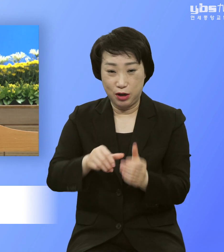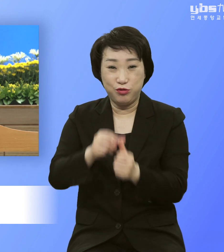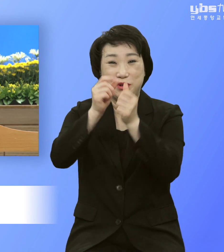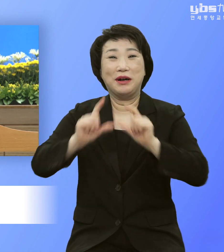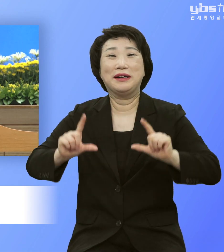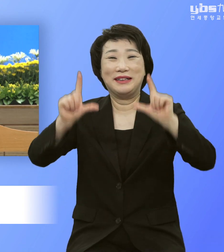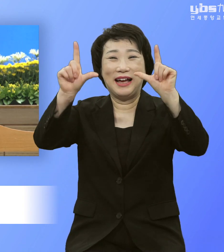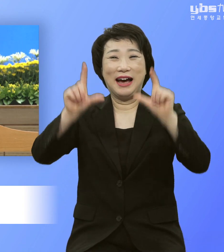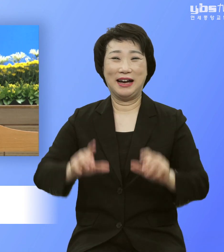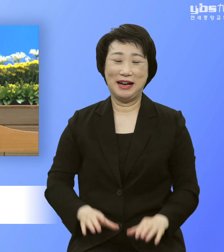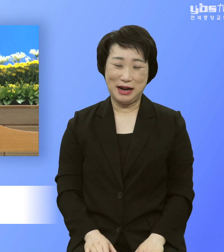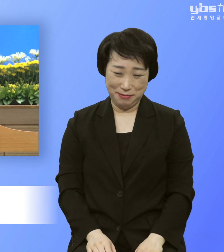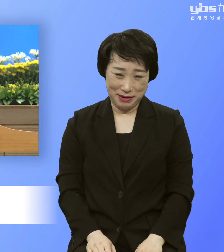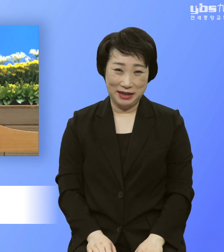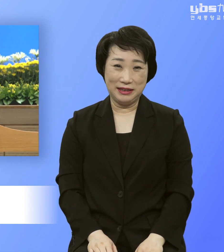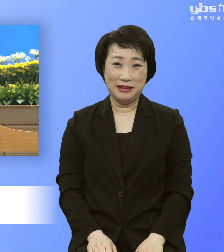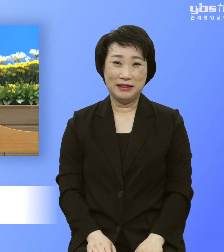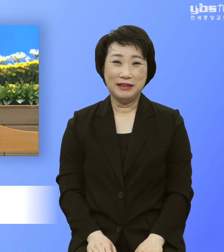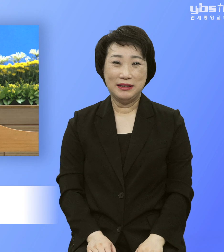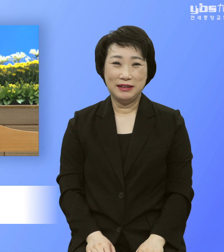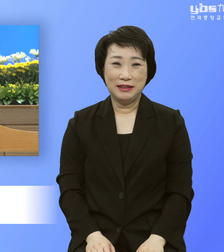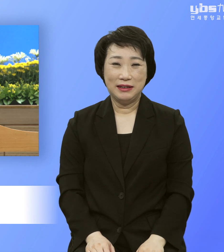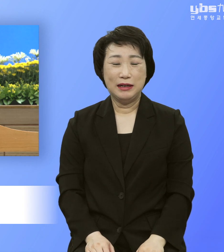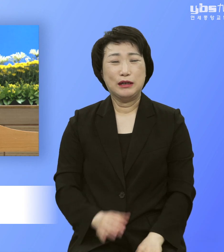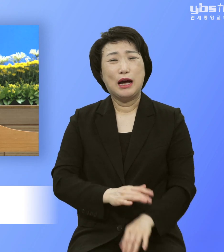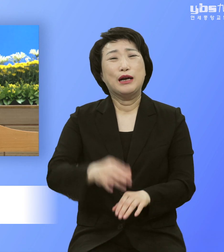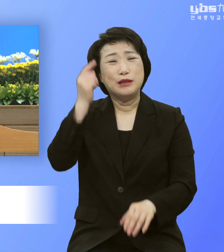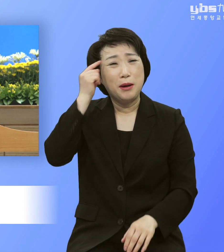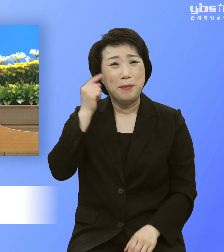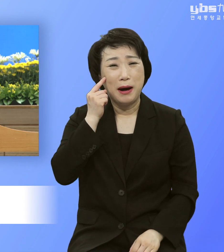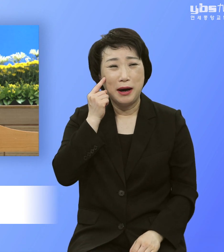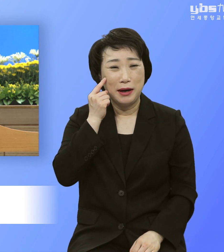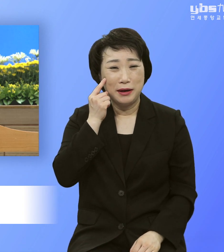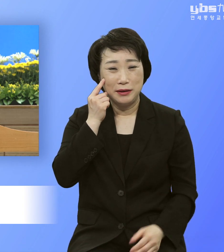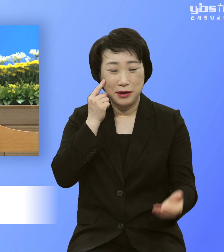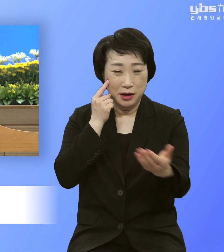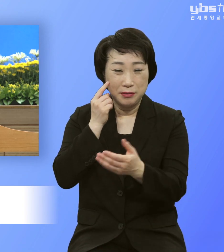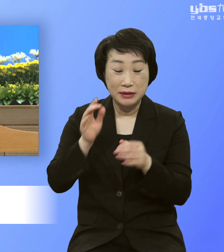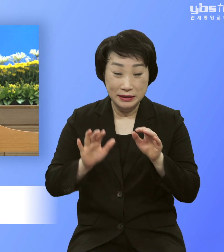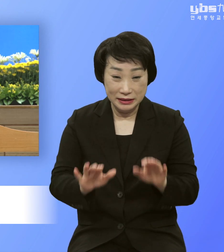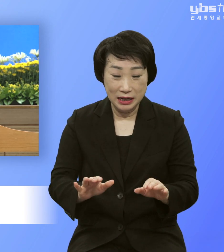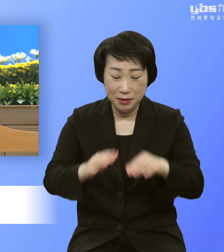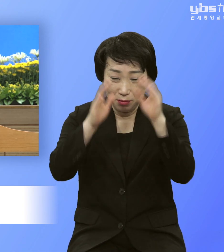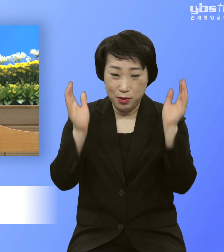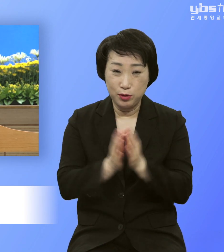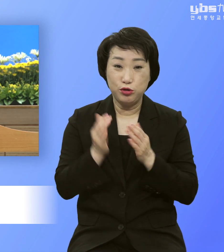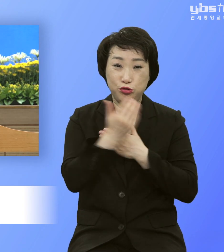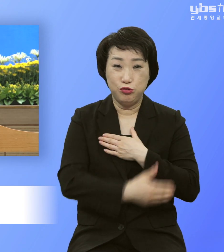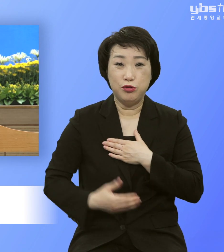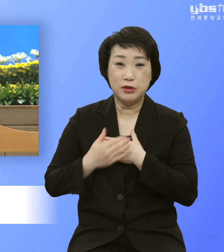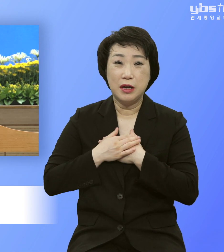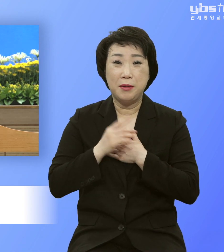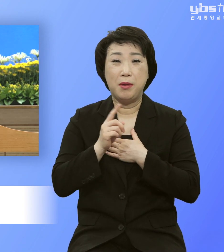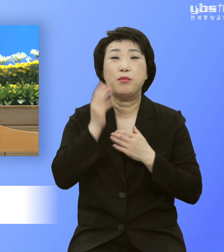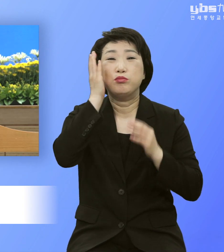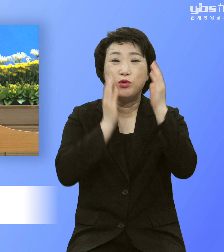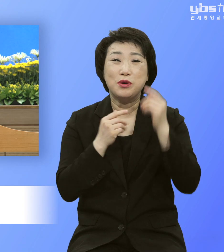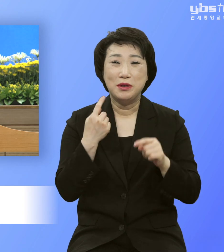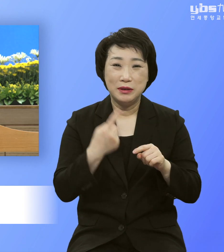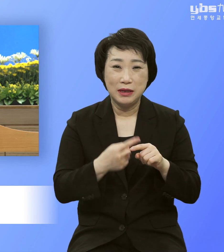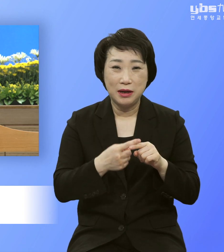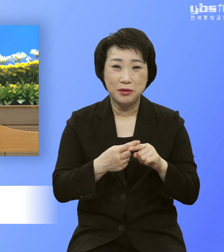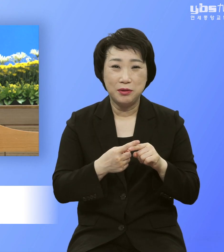때요, 구원의 날이로다. 잘 들어라 이 말이에요. 그러므로 모든 육체는 풀과